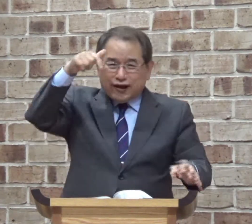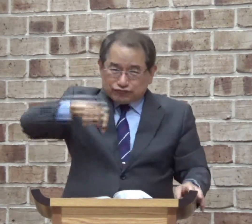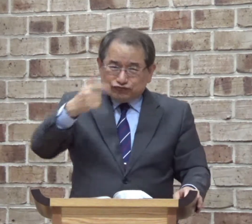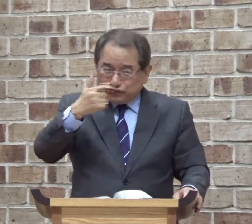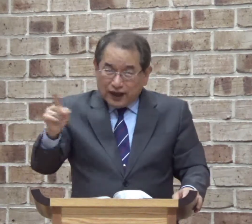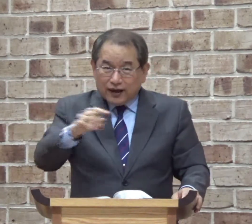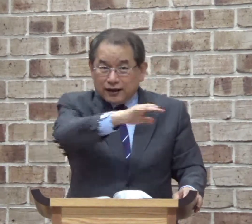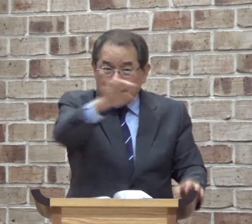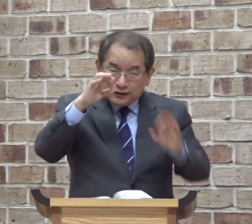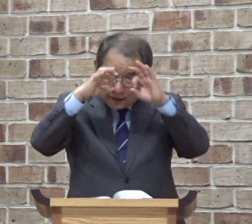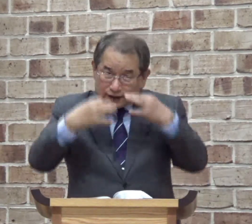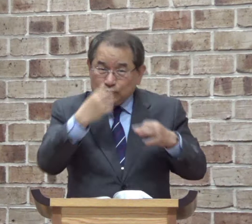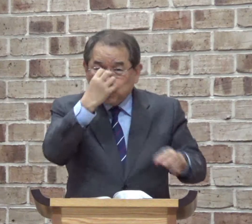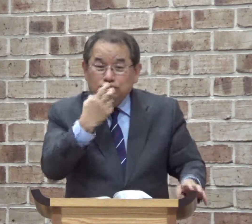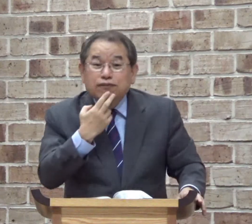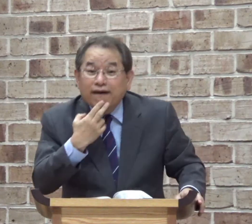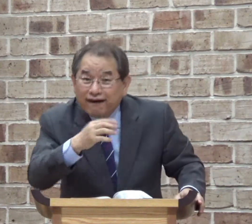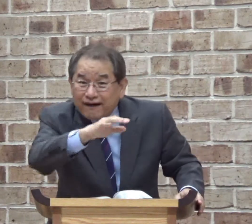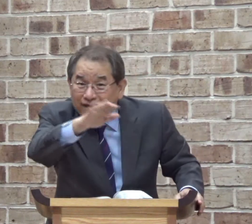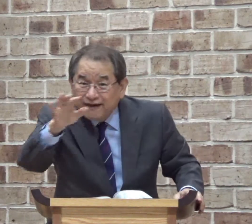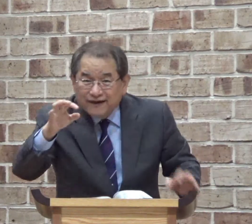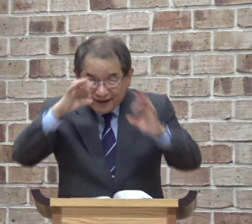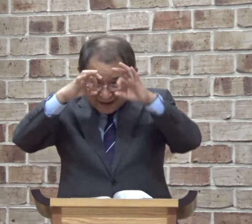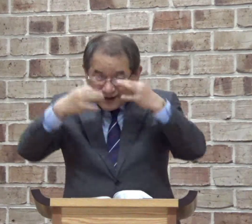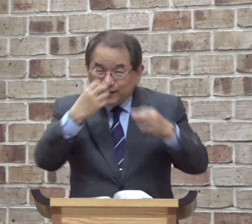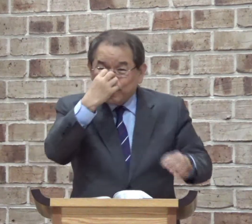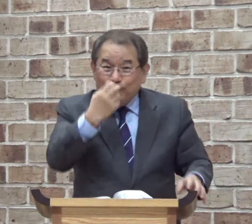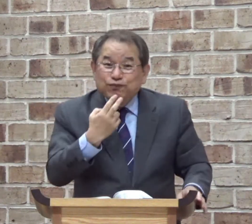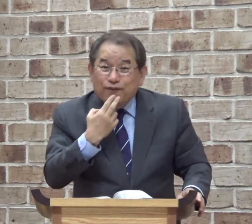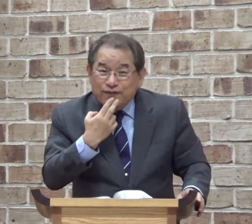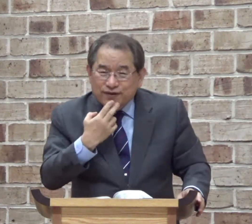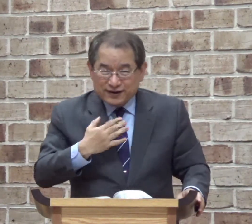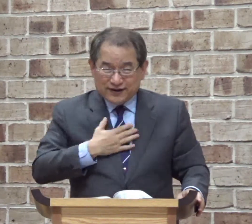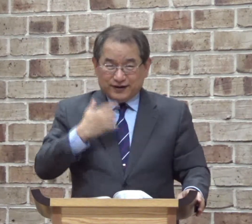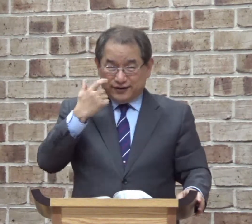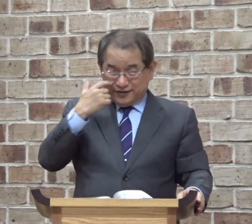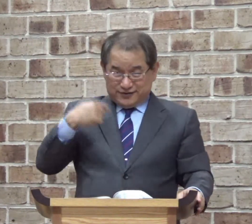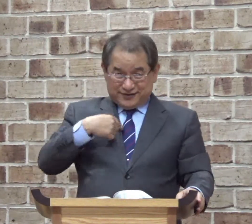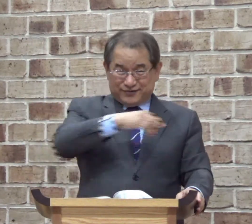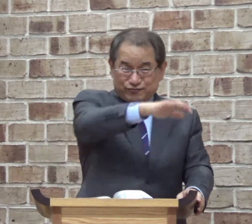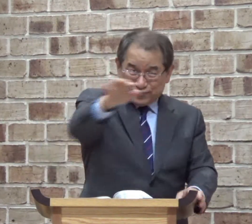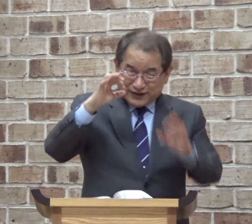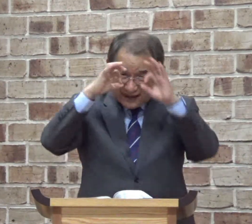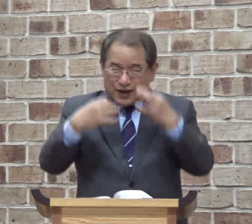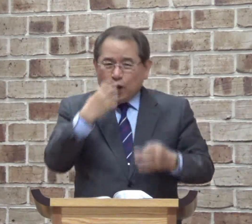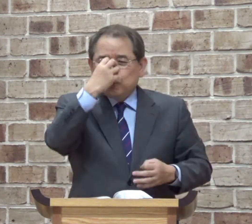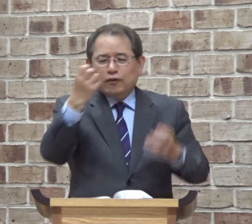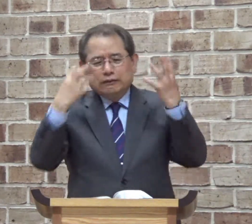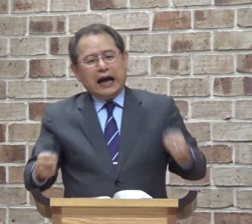여러분 교만한 자에 대해서 배워도 나는 교만한 자가 아닌 것 같다 라고 생각하시는 우리들 안에도 교만은 너무나 많습니다.